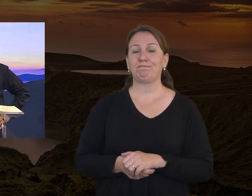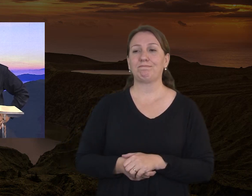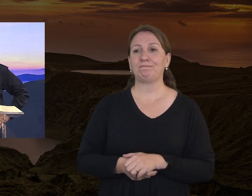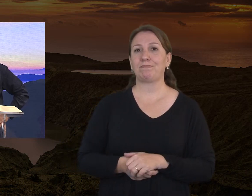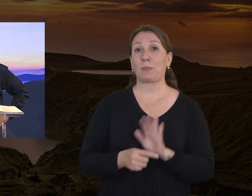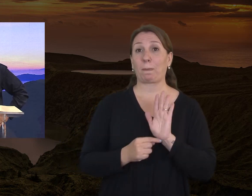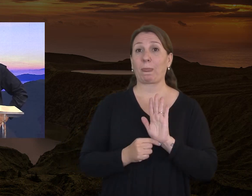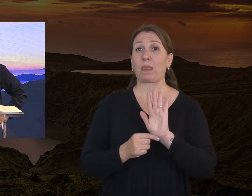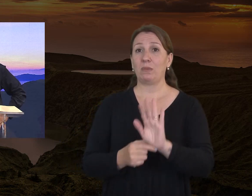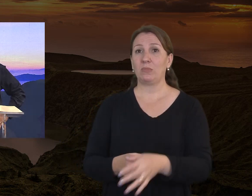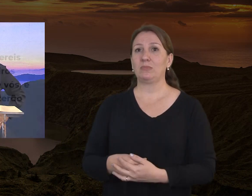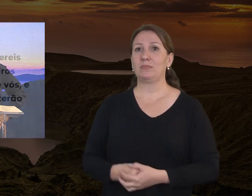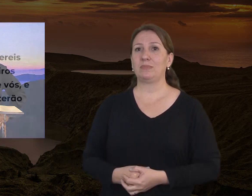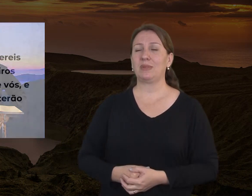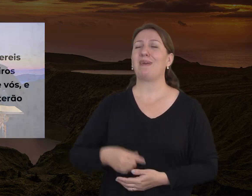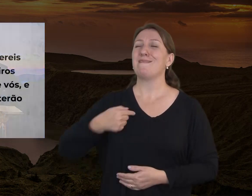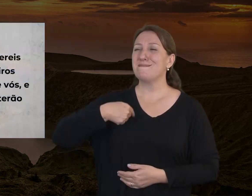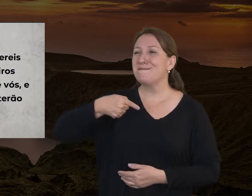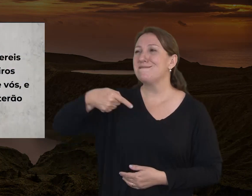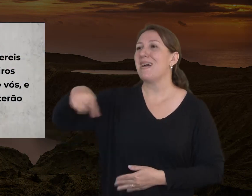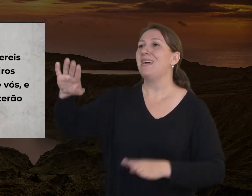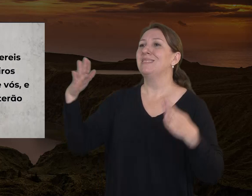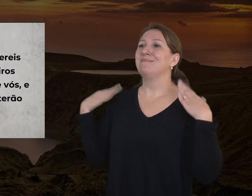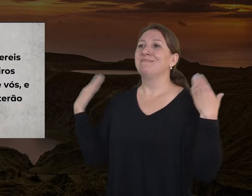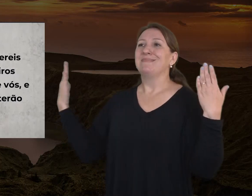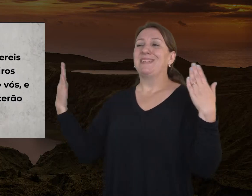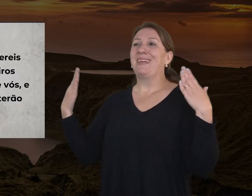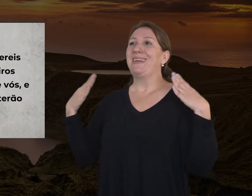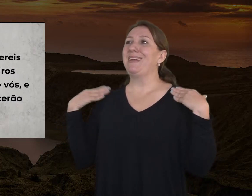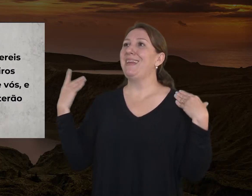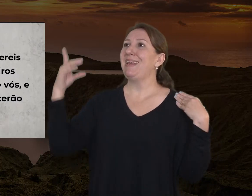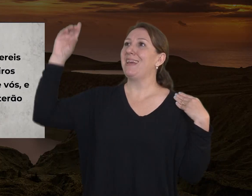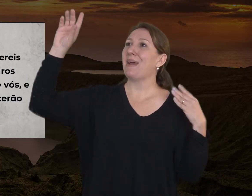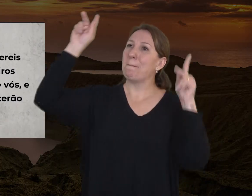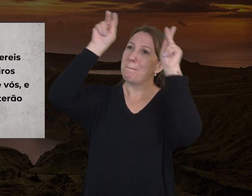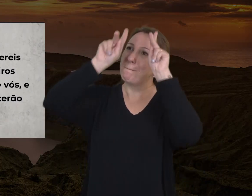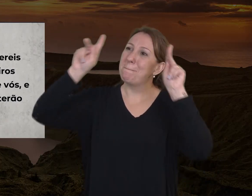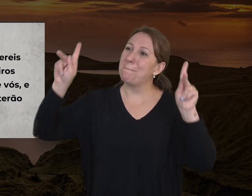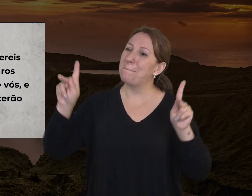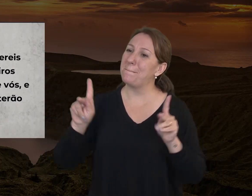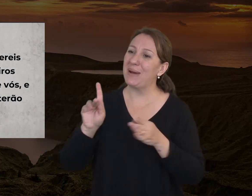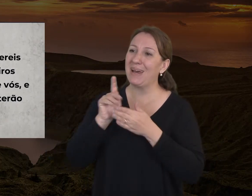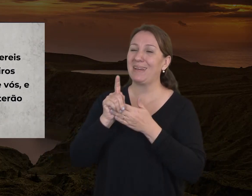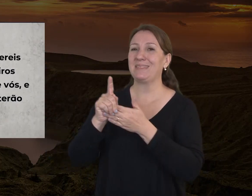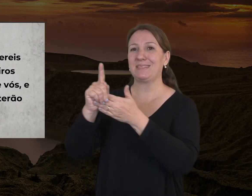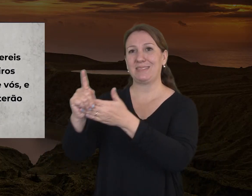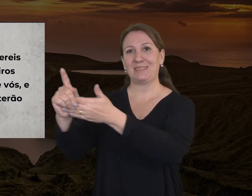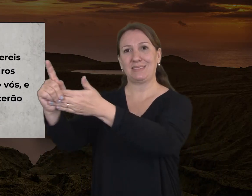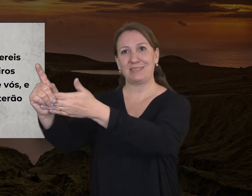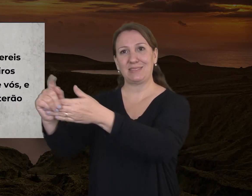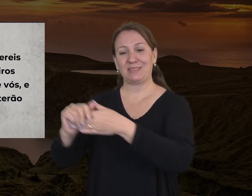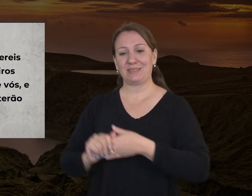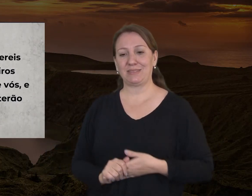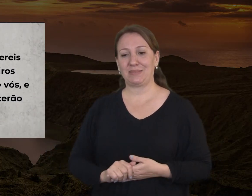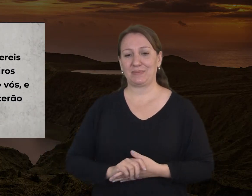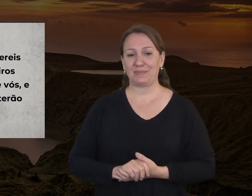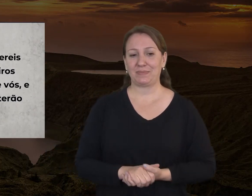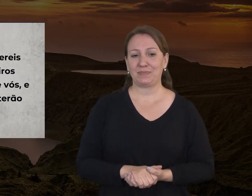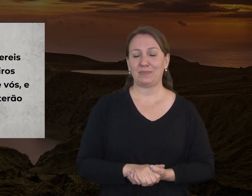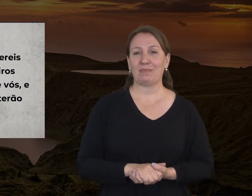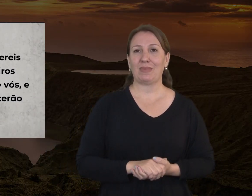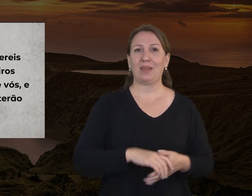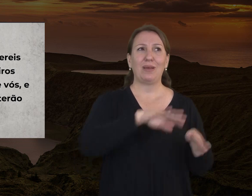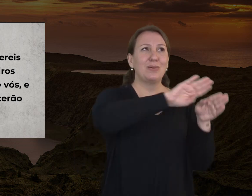alegria e em paz sereis guiados. É o resultado final da redenção toda feita.